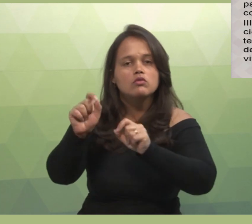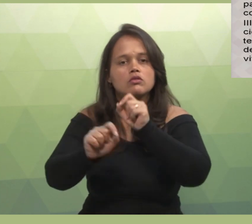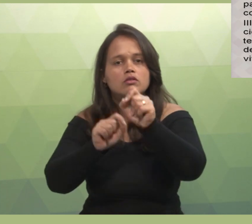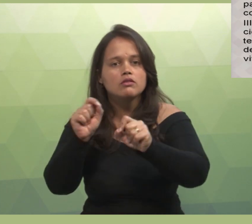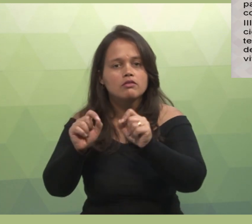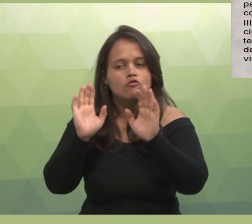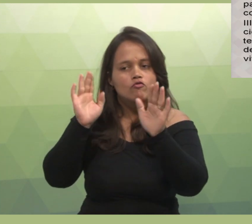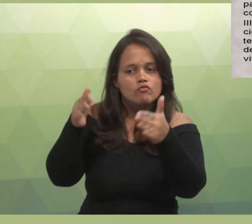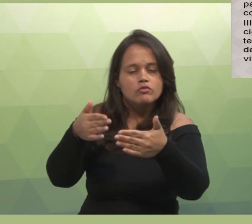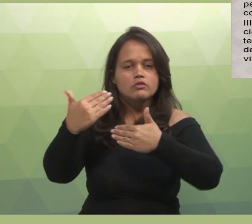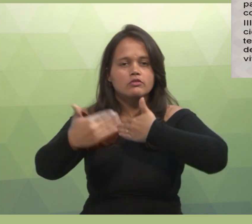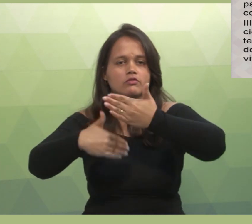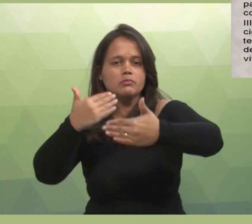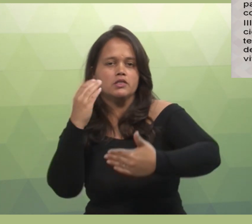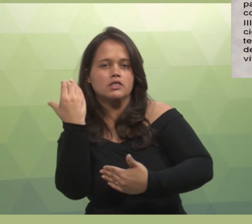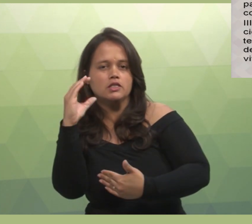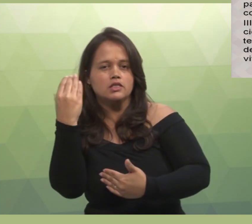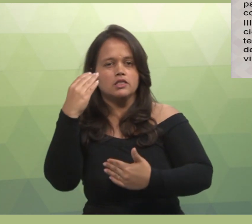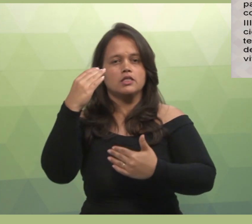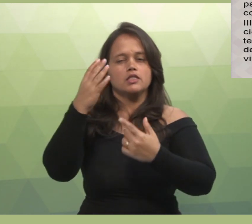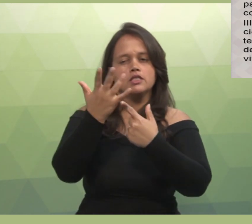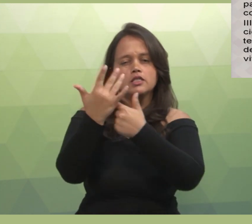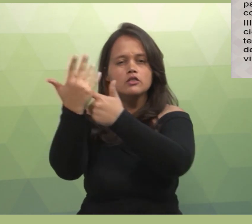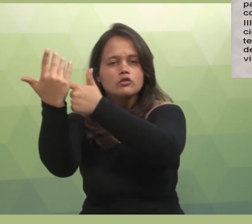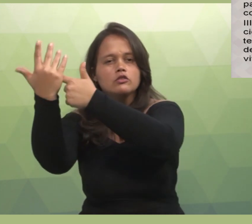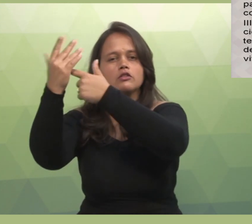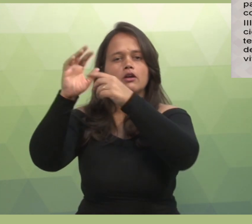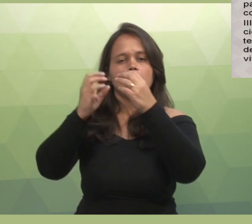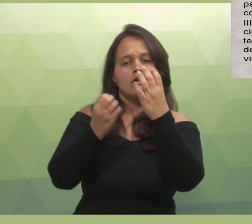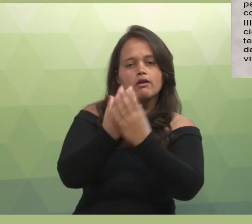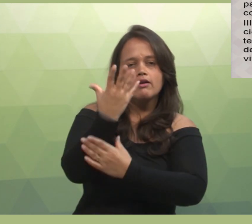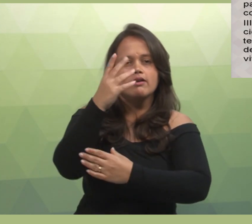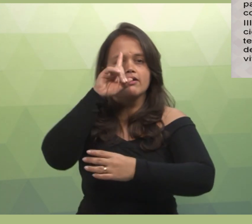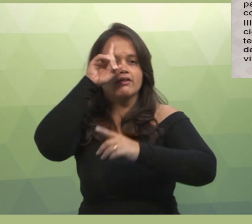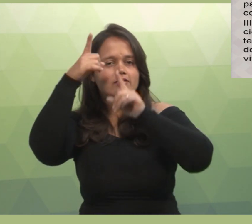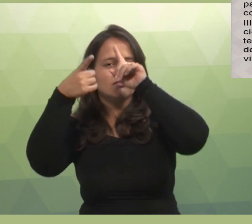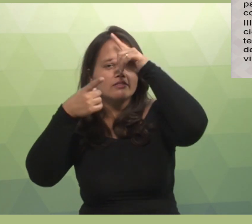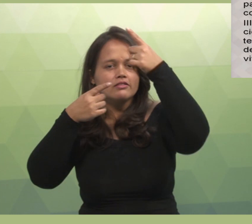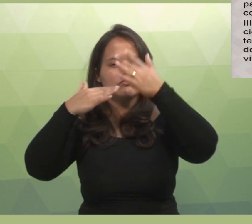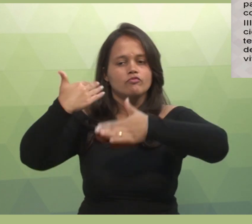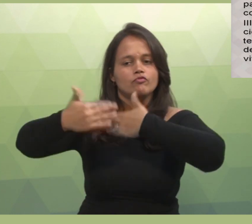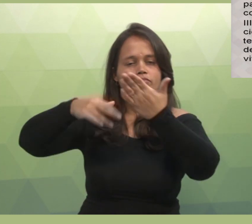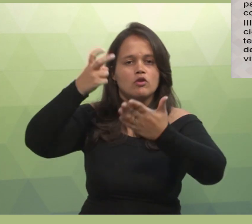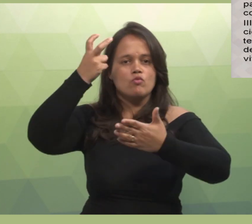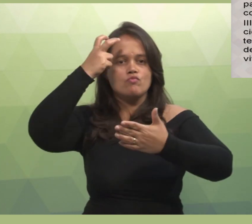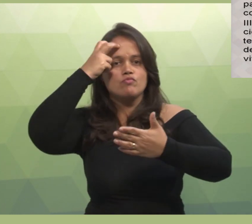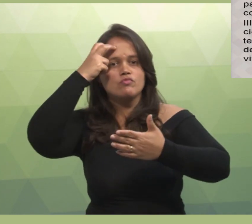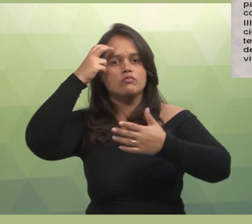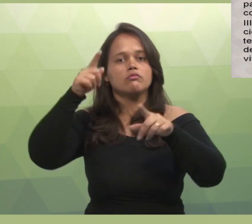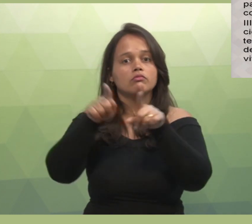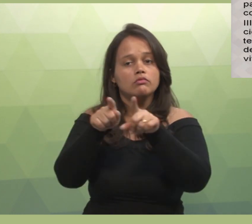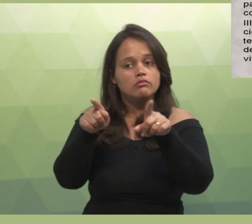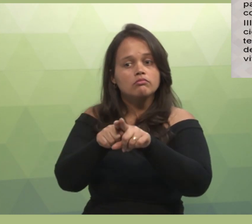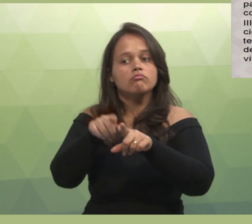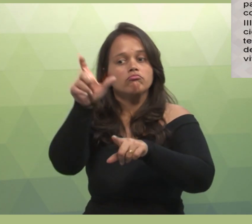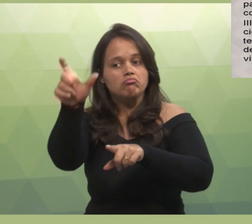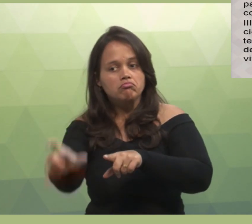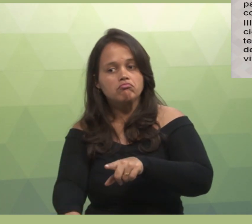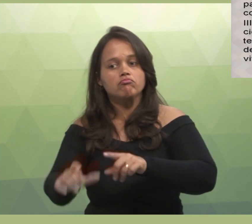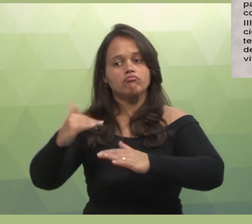da criação e difusão da cultura, e desse modo desenvolver o entendimento do homem e do meio em que ele